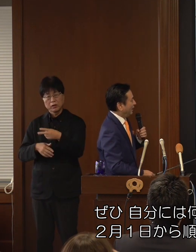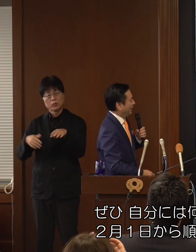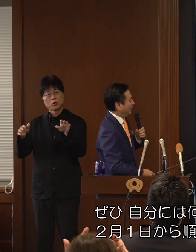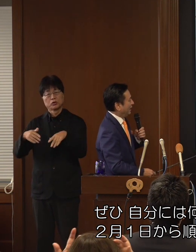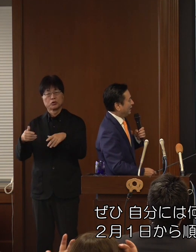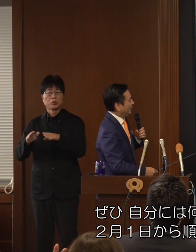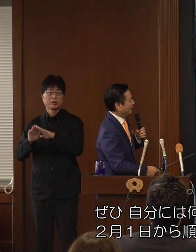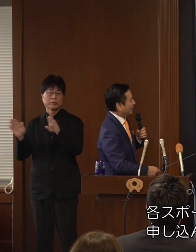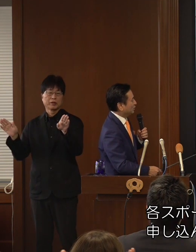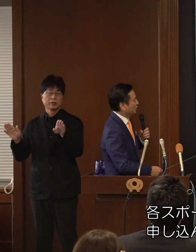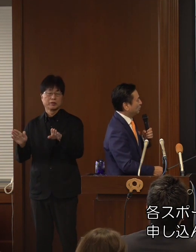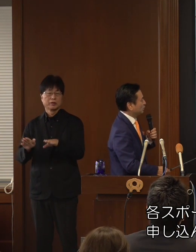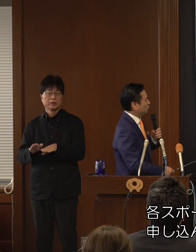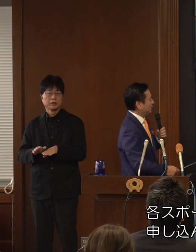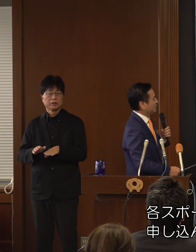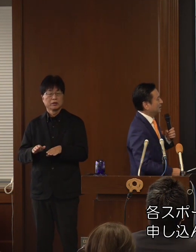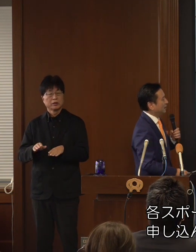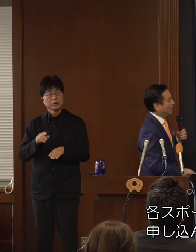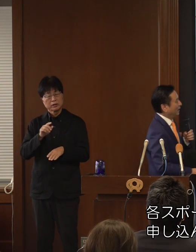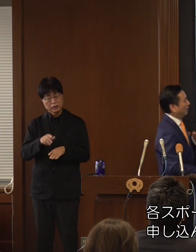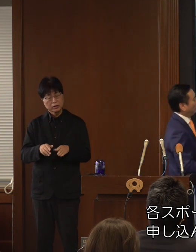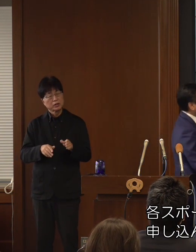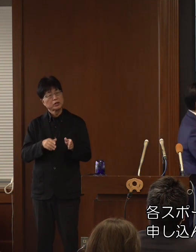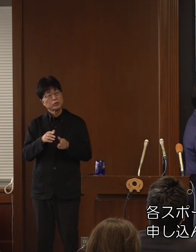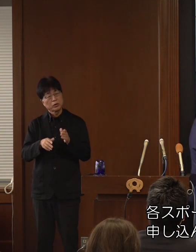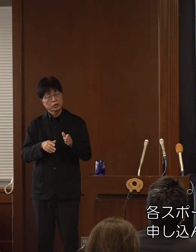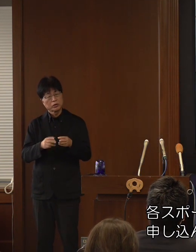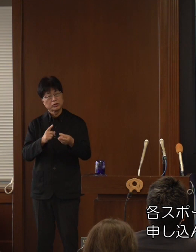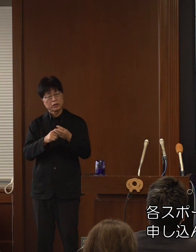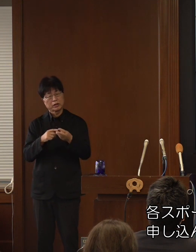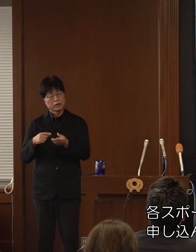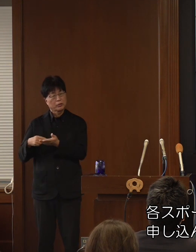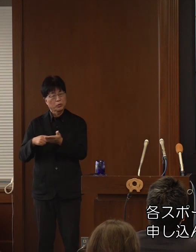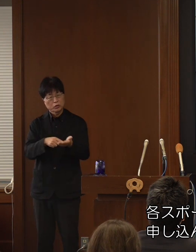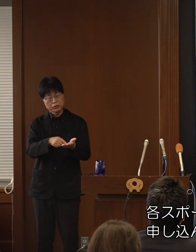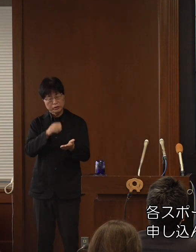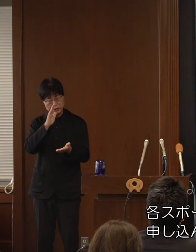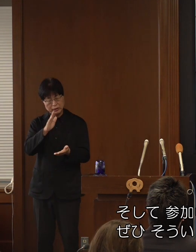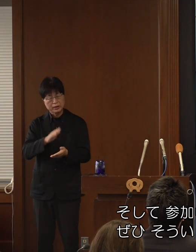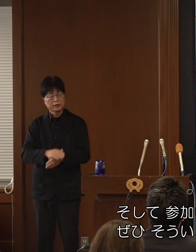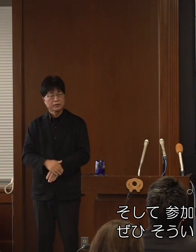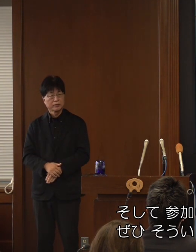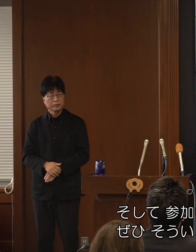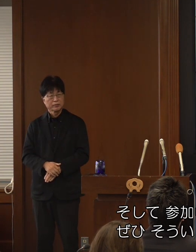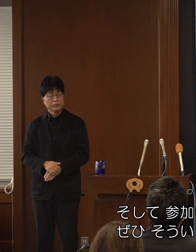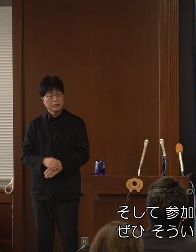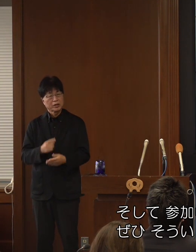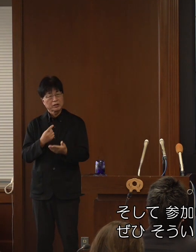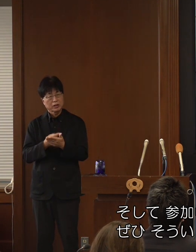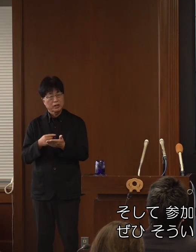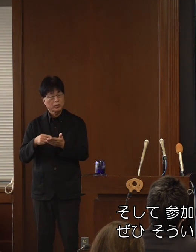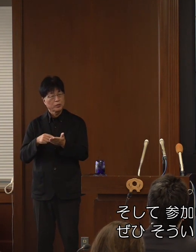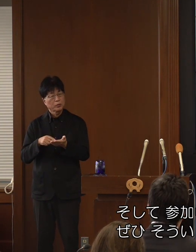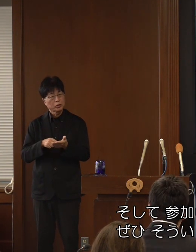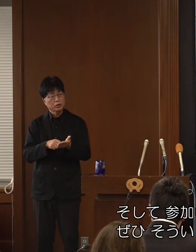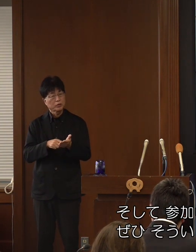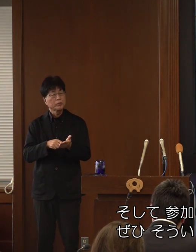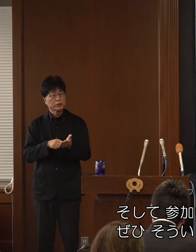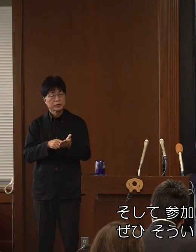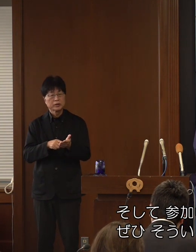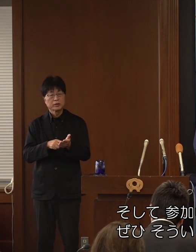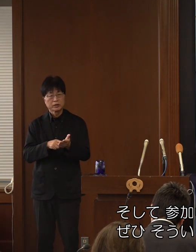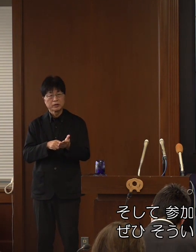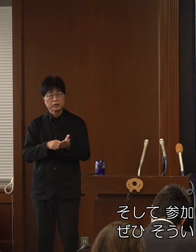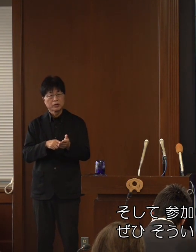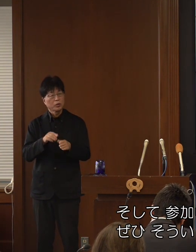ので、各スポーツの主催者に、申し込んでいただきたいなと。そして参加申し込みガイドもありますので、ぜ